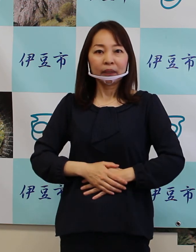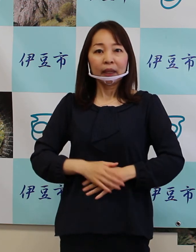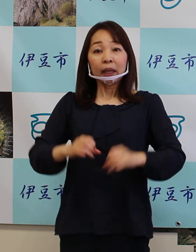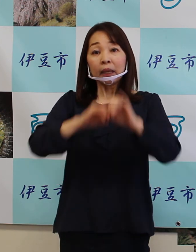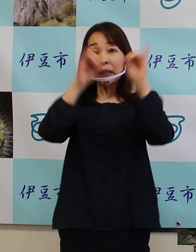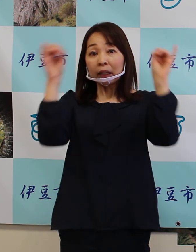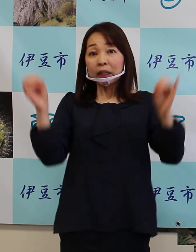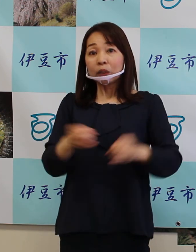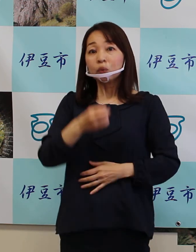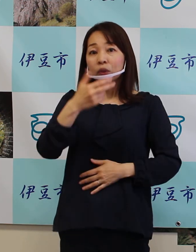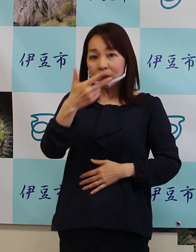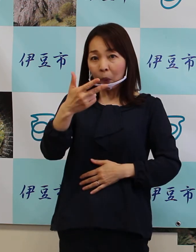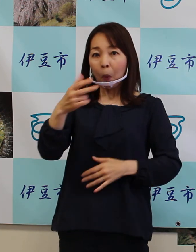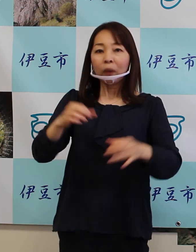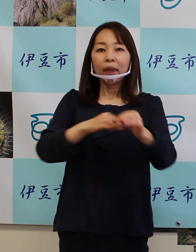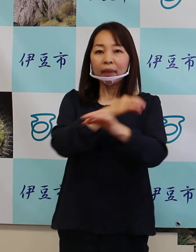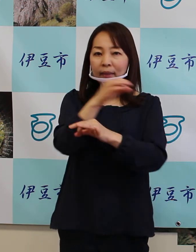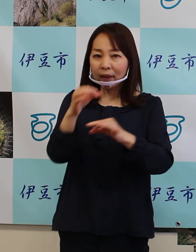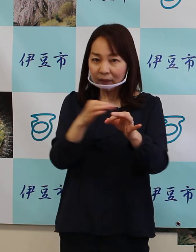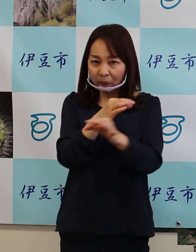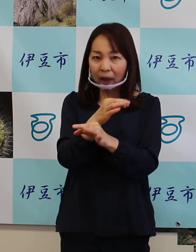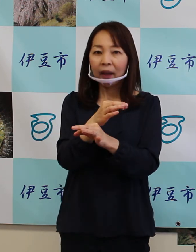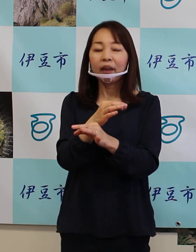豆市の経済は